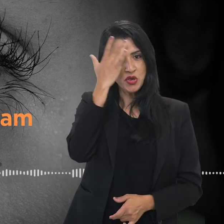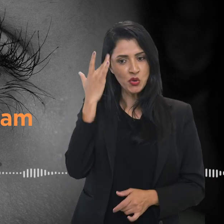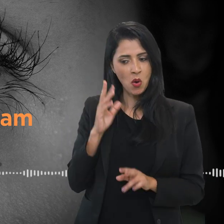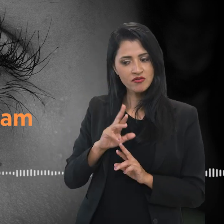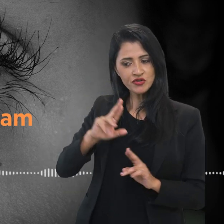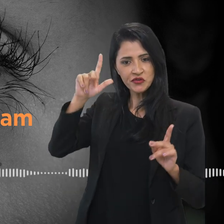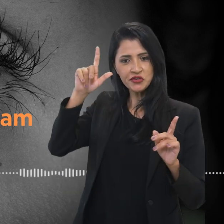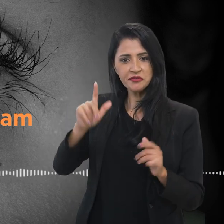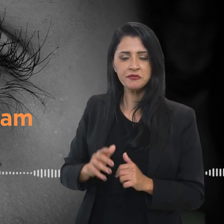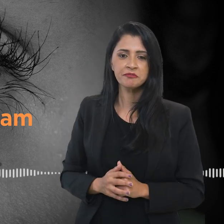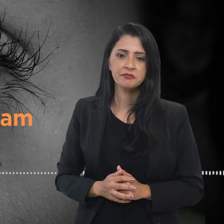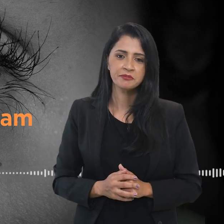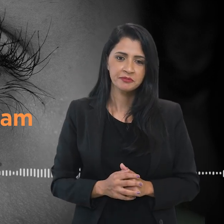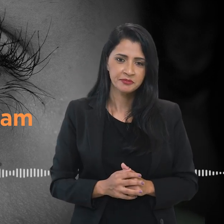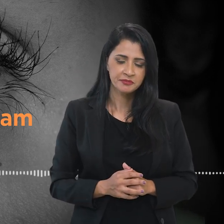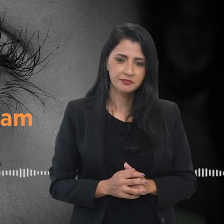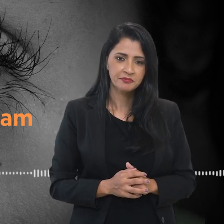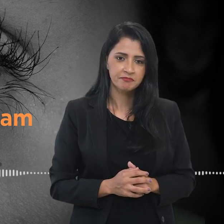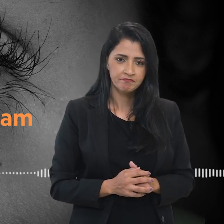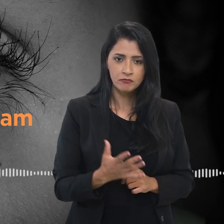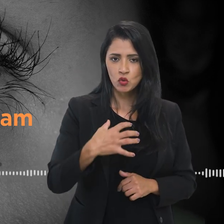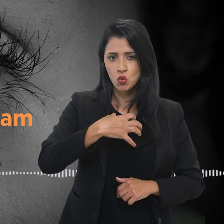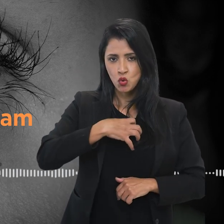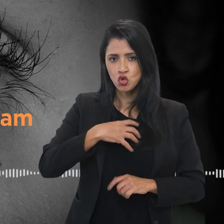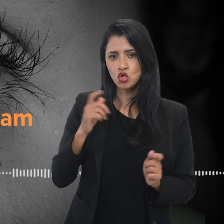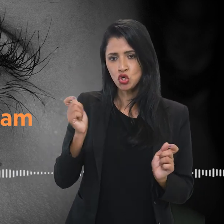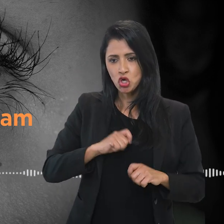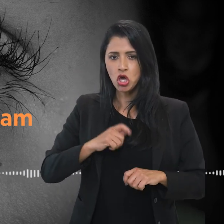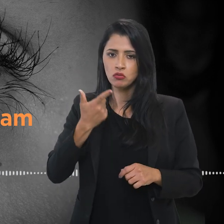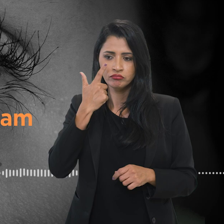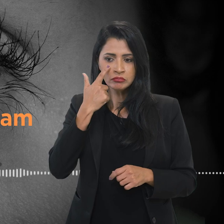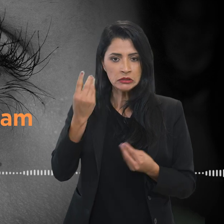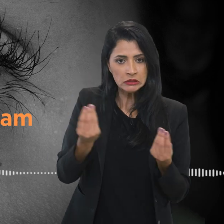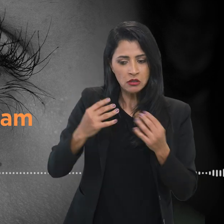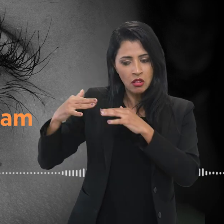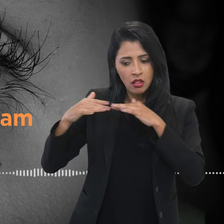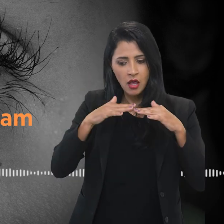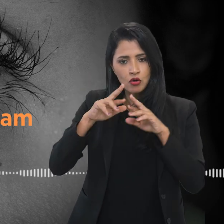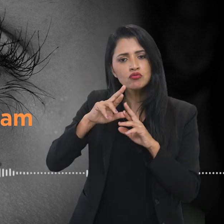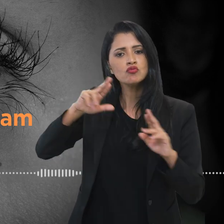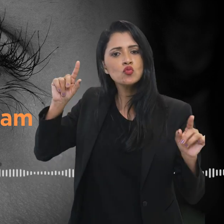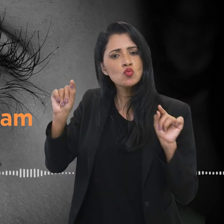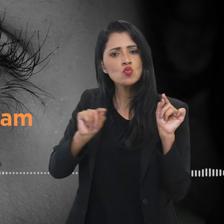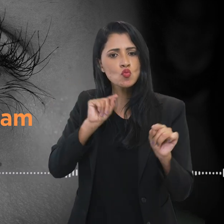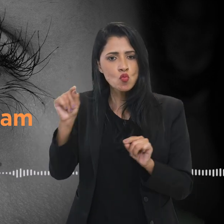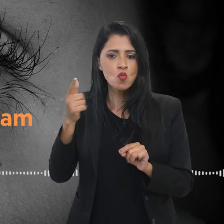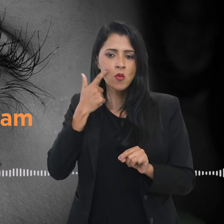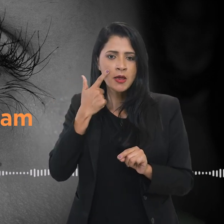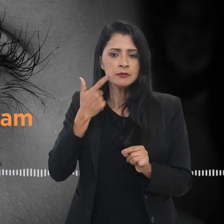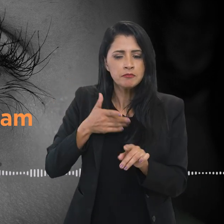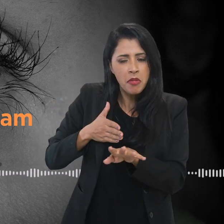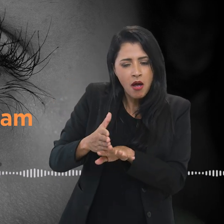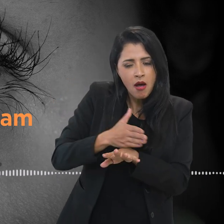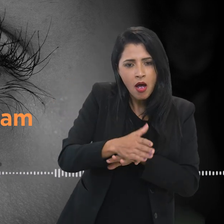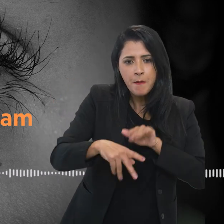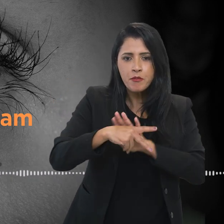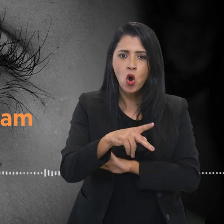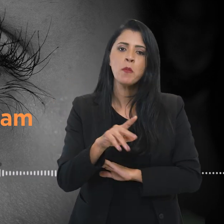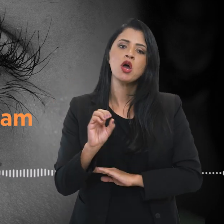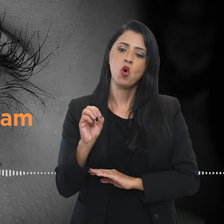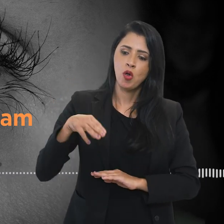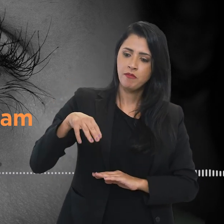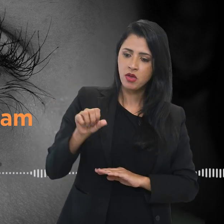considerado padrão para a maioria das pessoas. Divergente. Uma forma convencional de abordar a